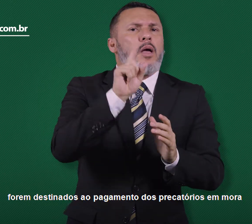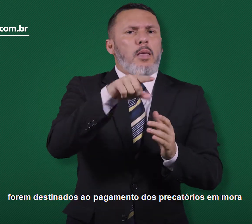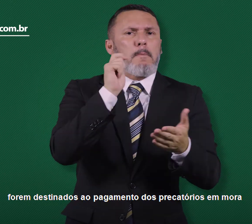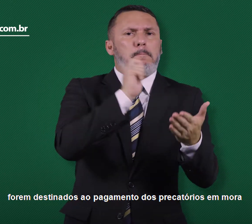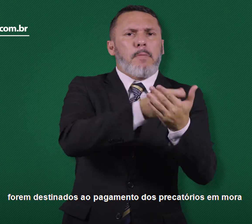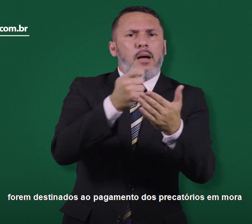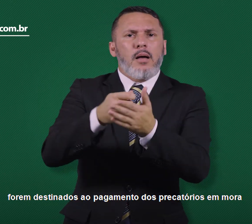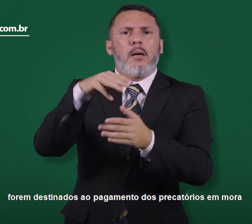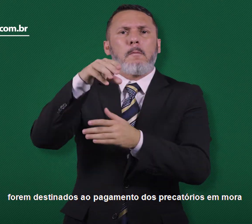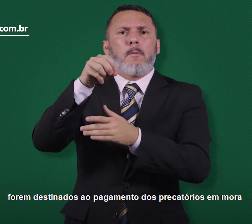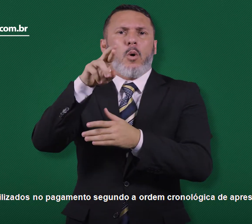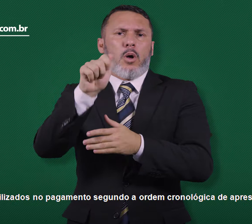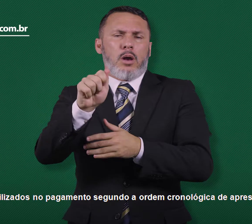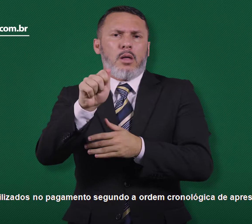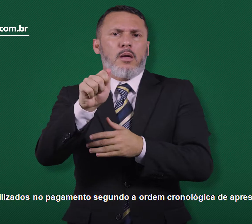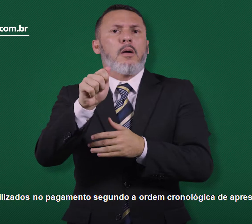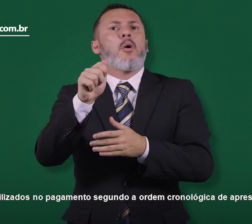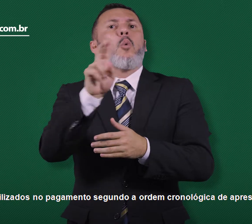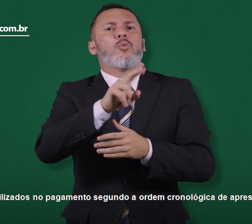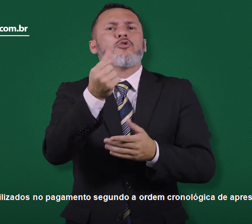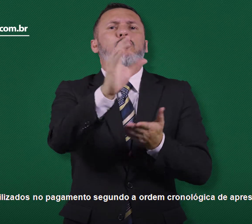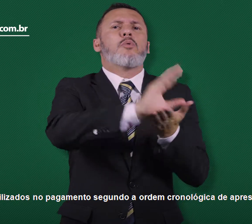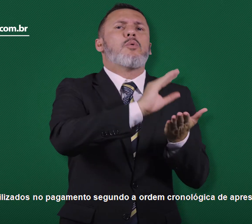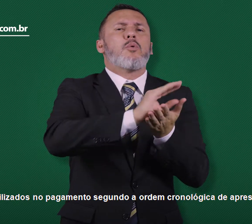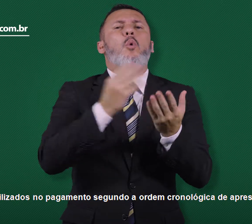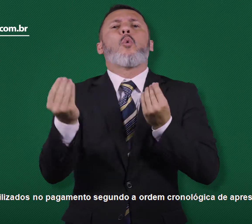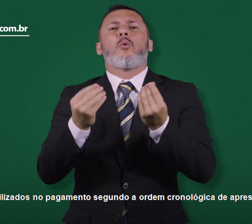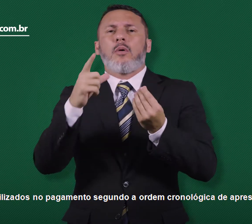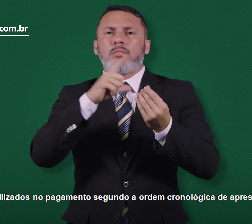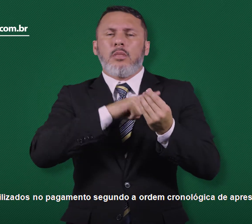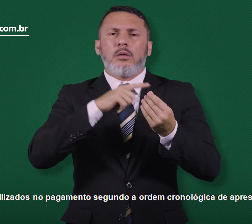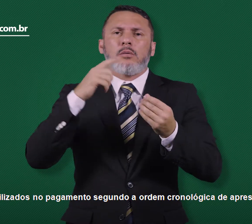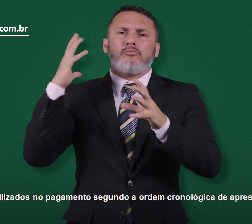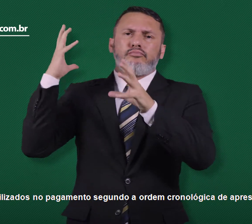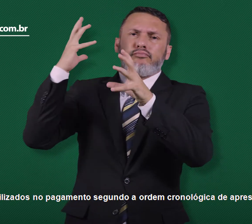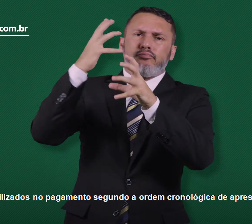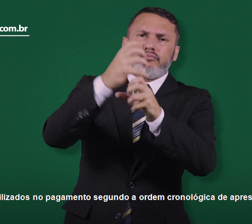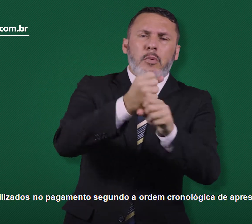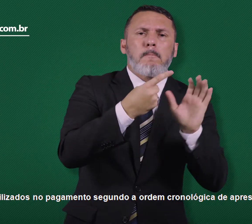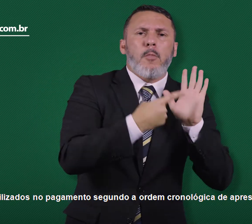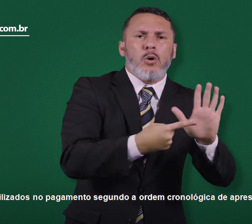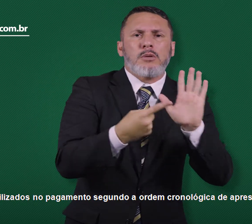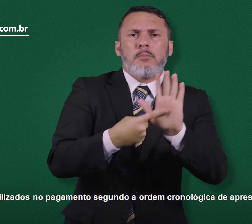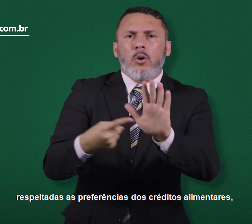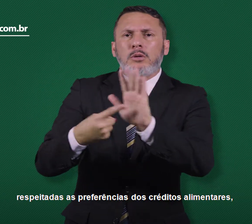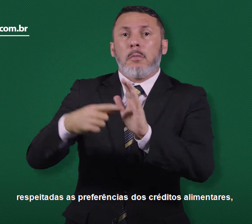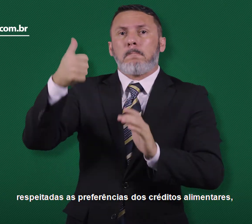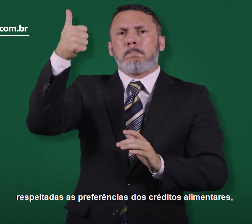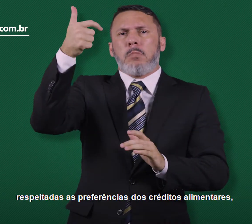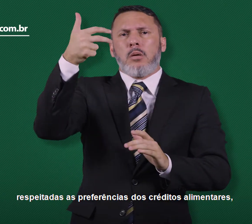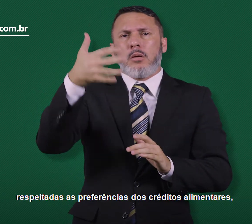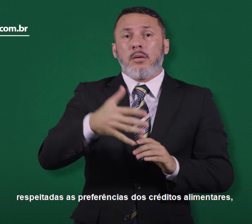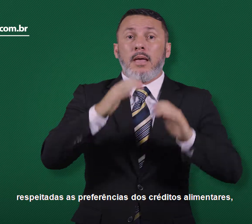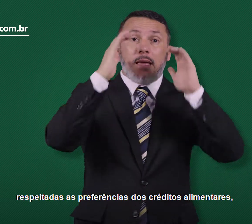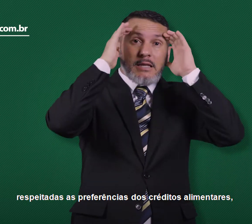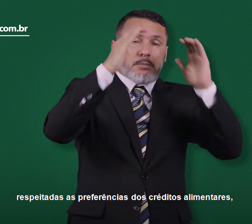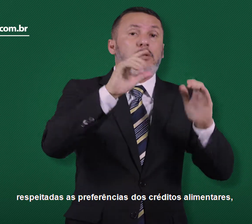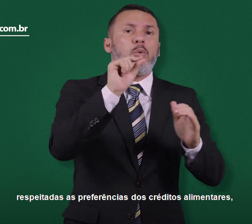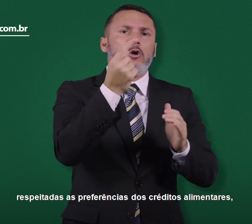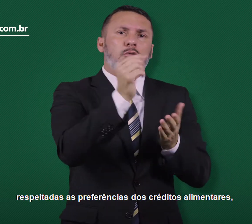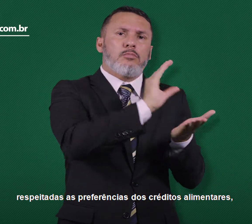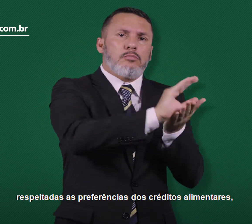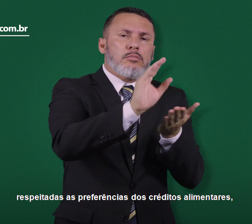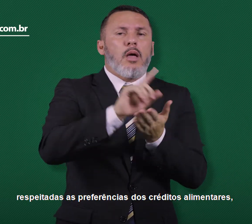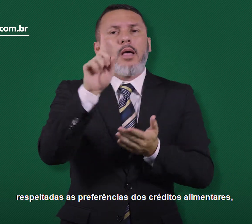dos precatórios em mora, serão utilizados no pagamento segundo a ordem cronológica de apresentação, respeitadas as preferências